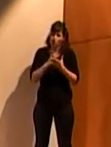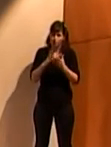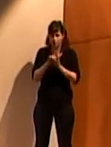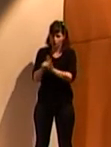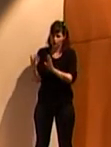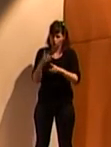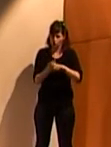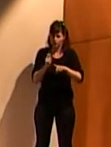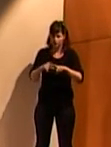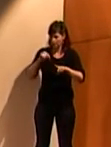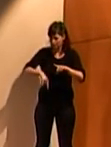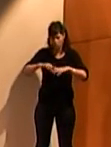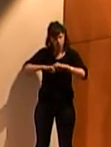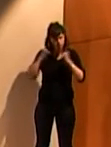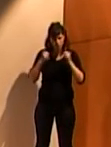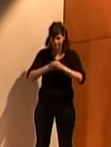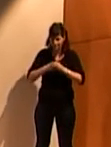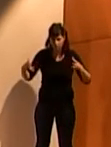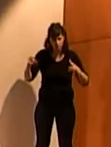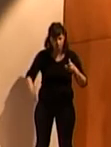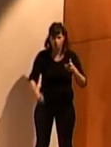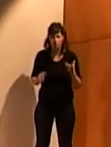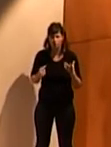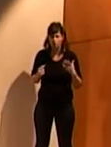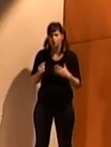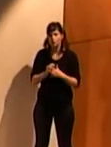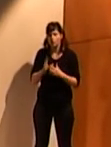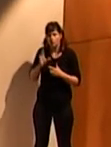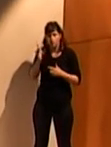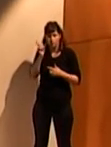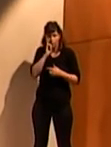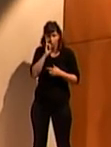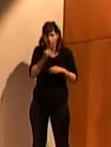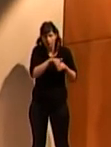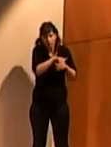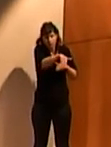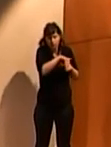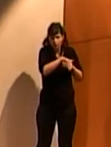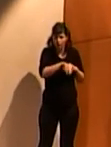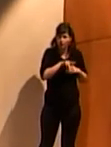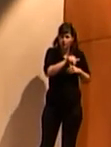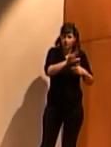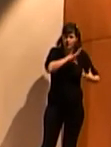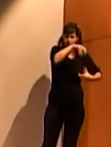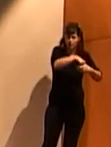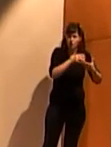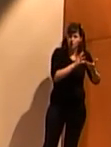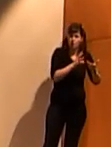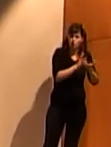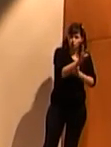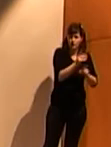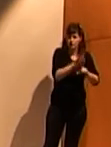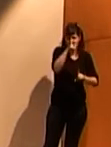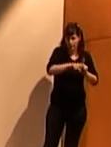ces outils-là, en particulier parce qu'on va accompagner un projet où les personnes n'ont pas forcément la parole. Donc là,